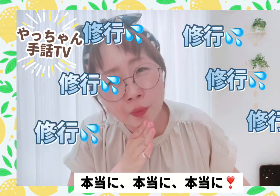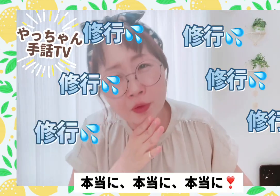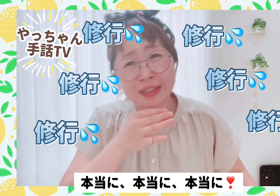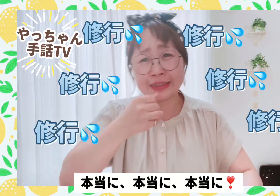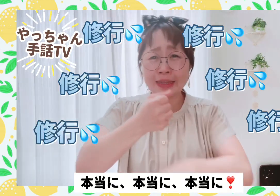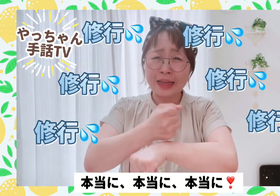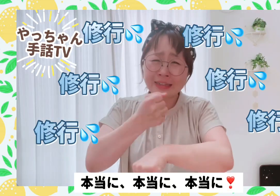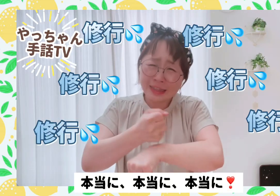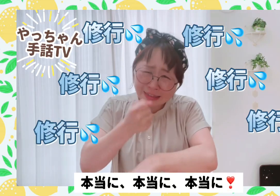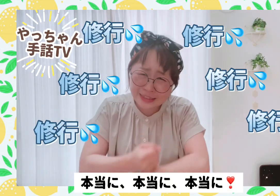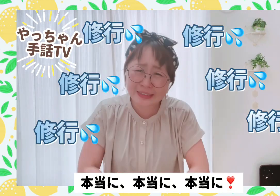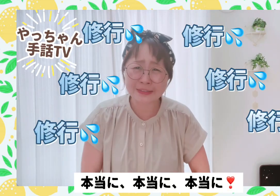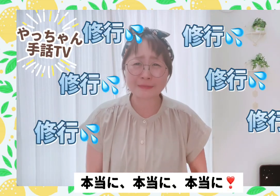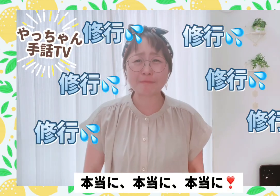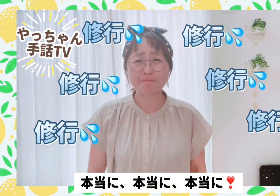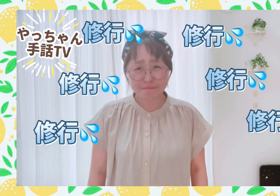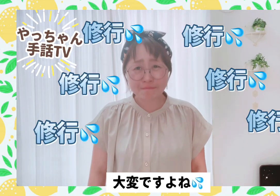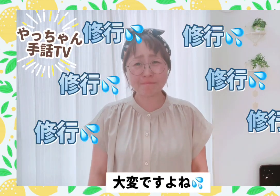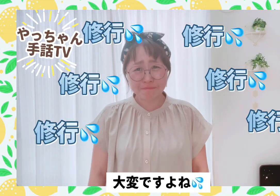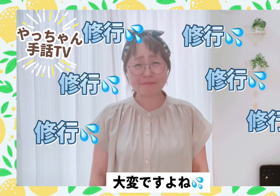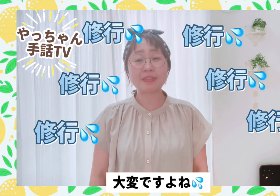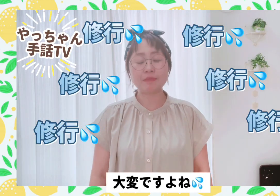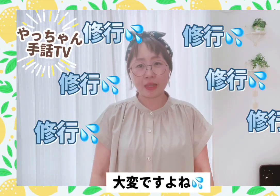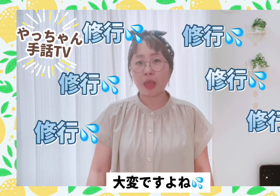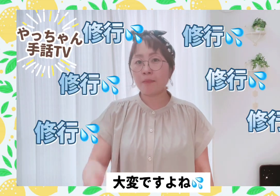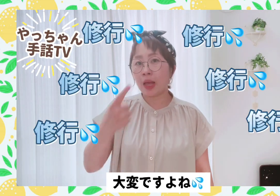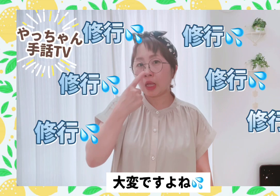本当に大変ですよね。